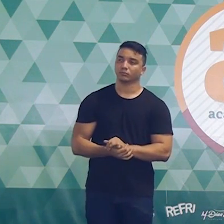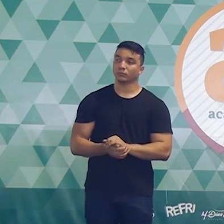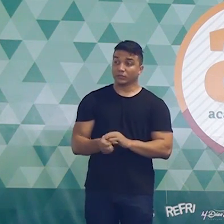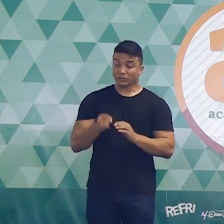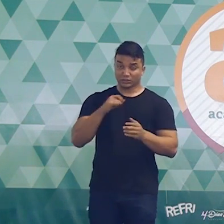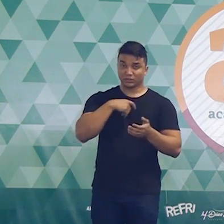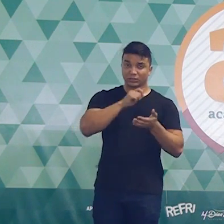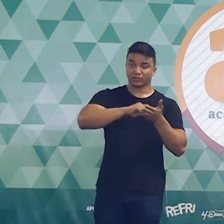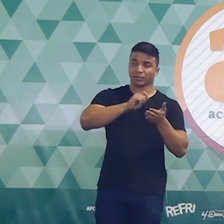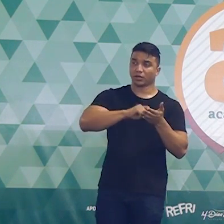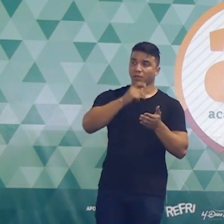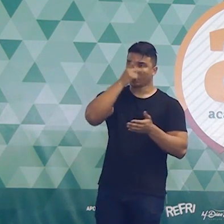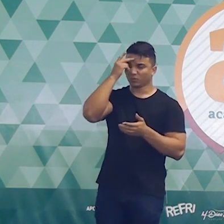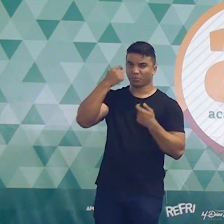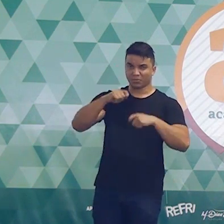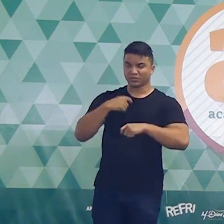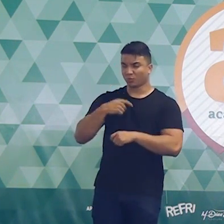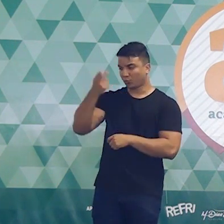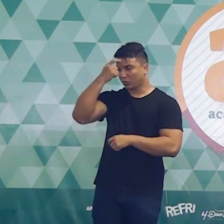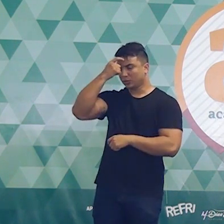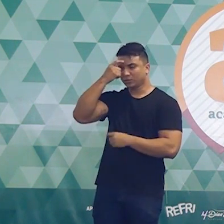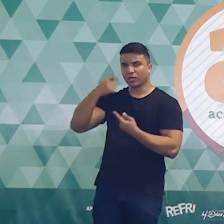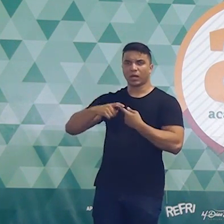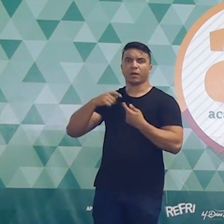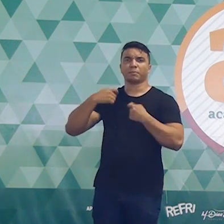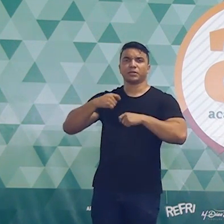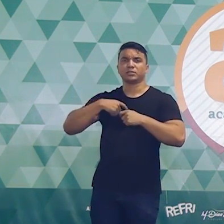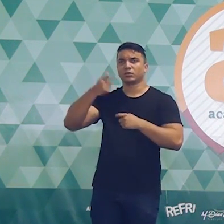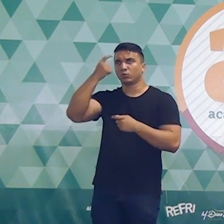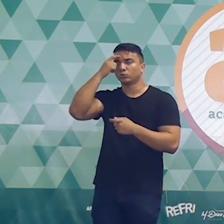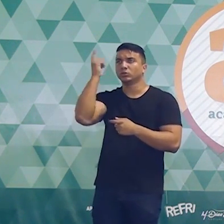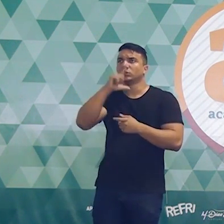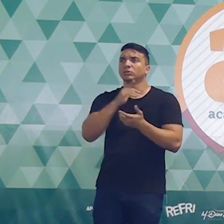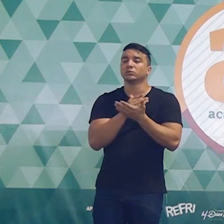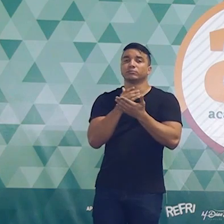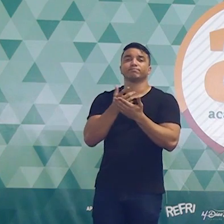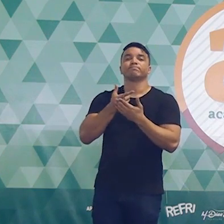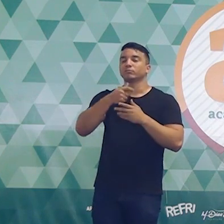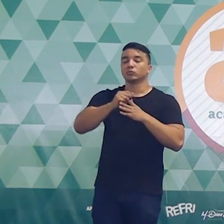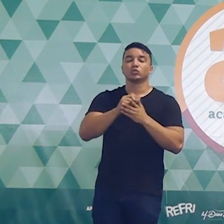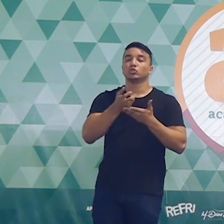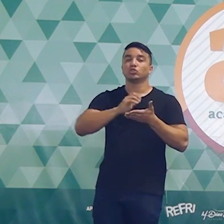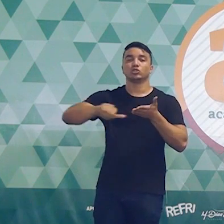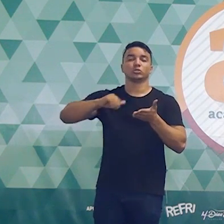Se você escreve que as pessoas têm que se conscientizar, têm que tomar consciência de alguma coisa, pode arrancar.